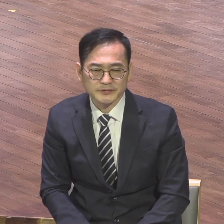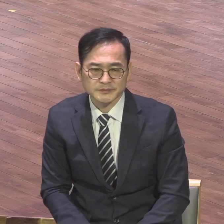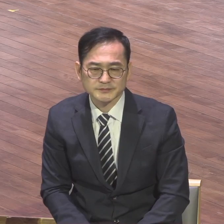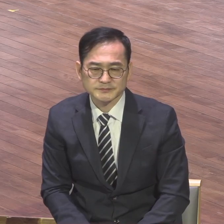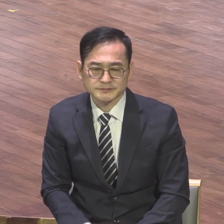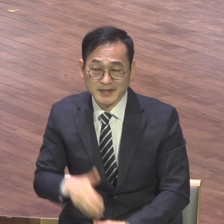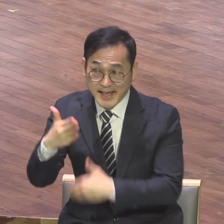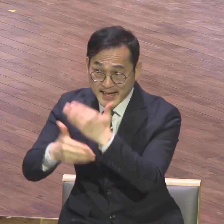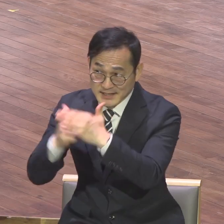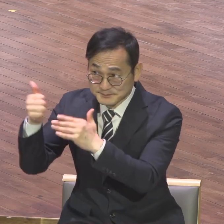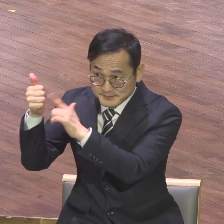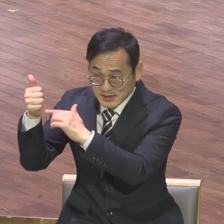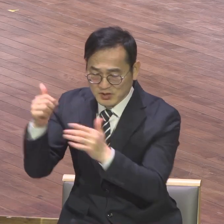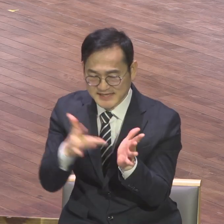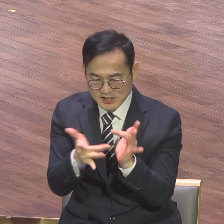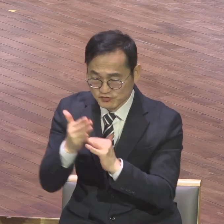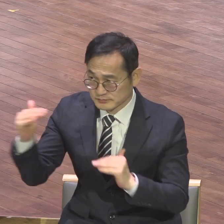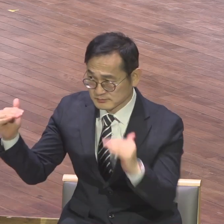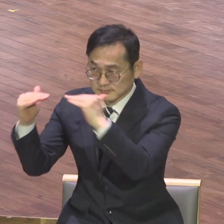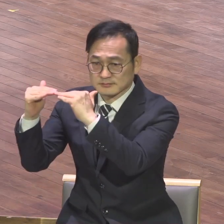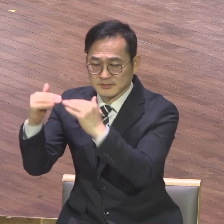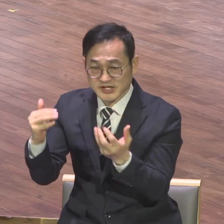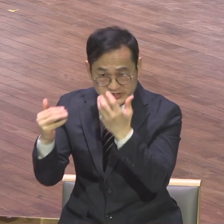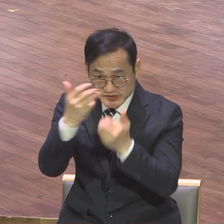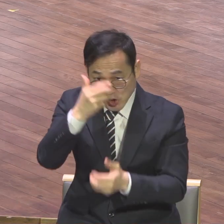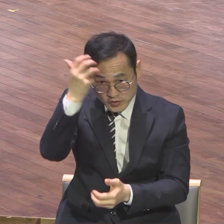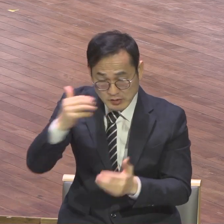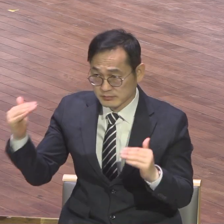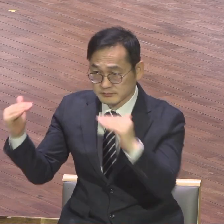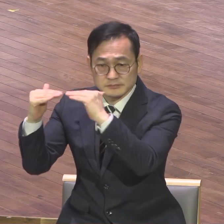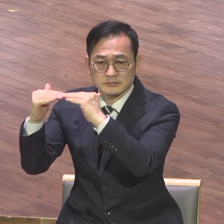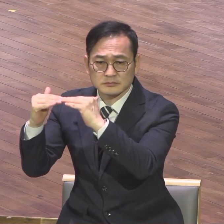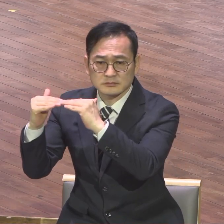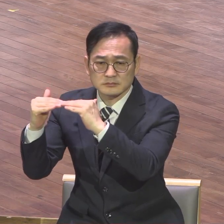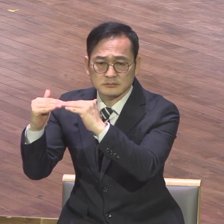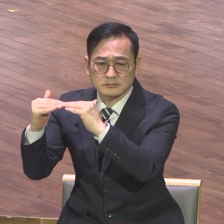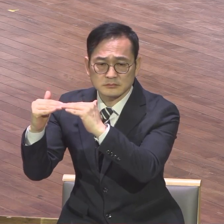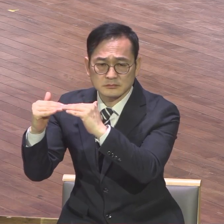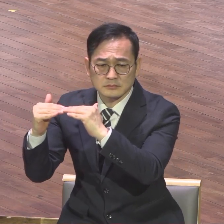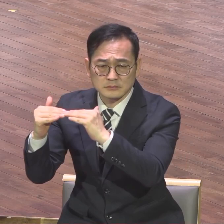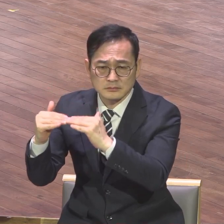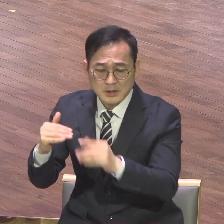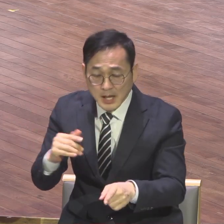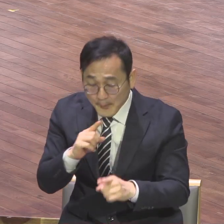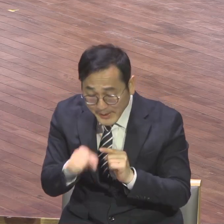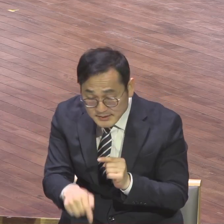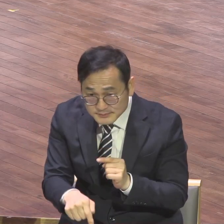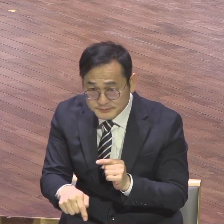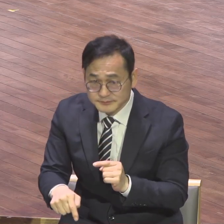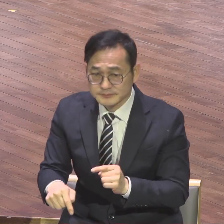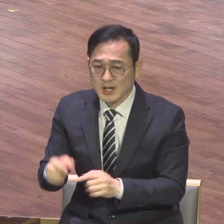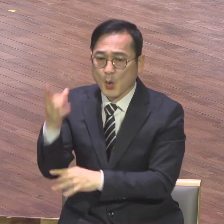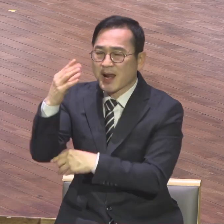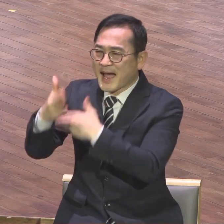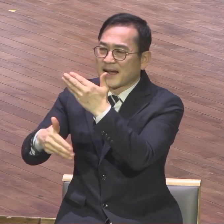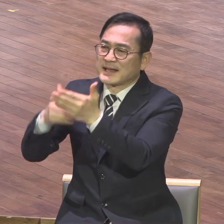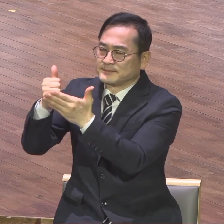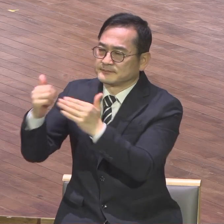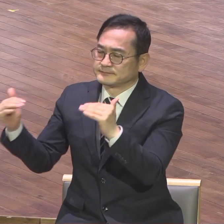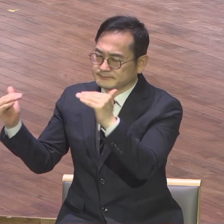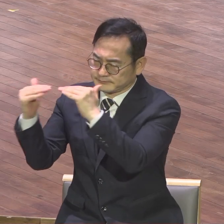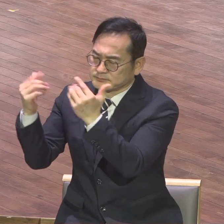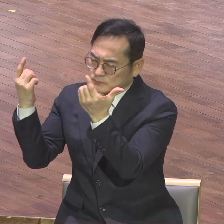하나님과 동등된 분이다. 빌립보 2장 6절을 보면 그는 근본 하나님과 같은 본체시나 그래요.